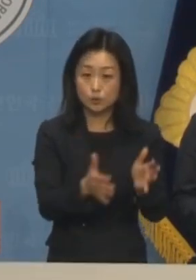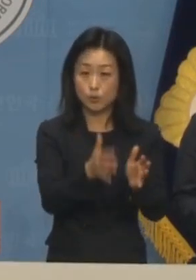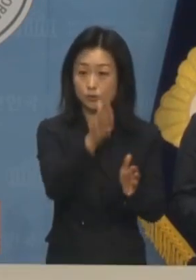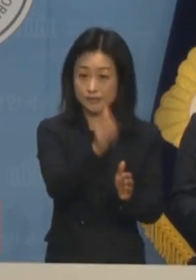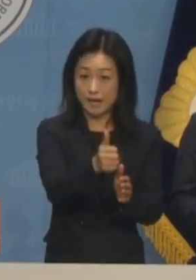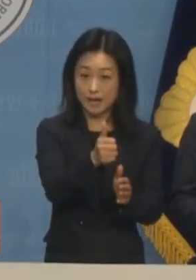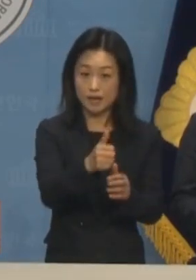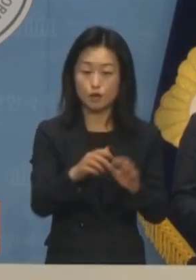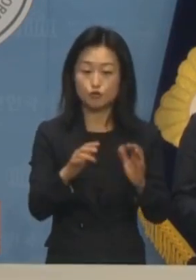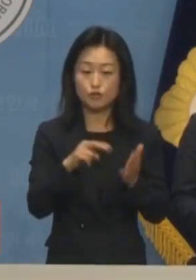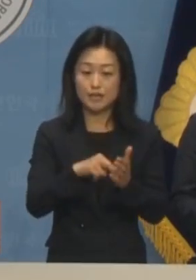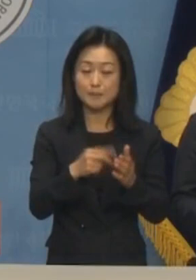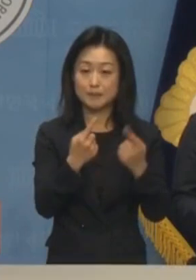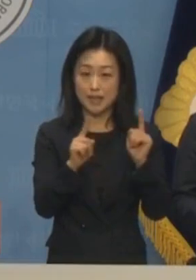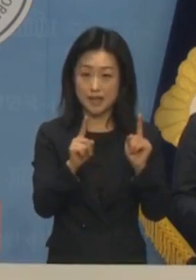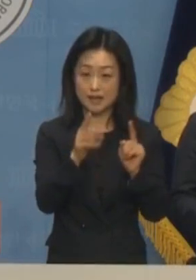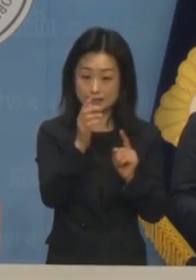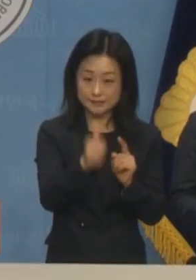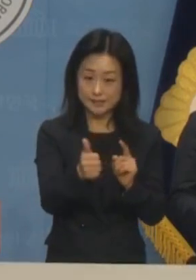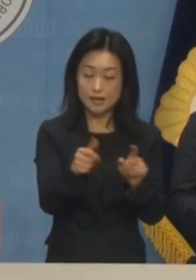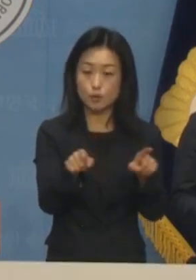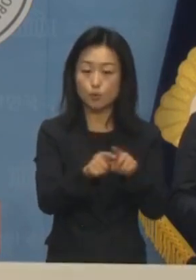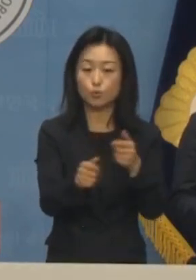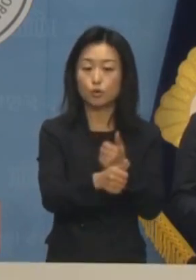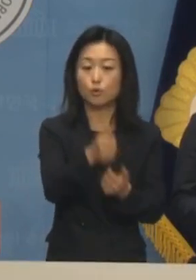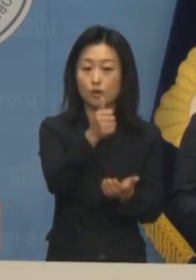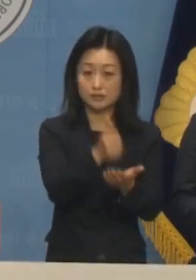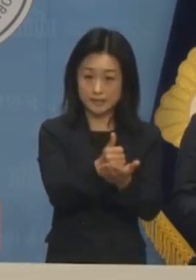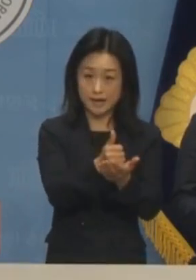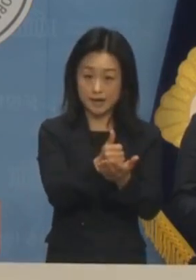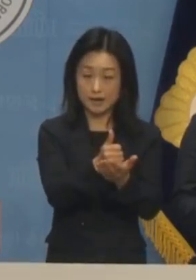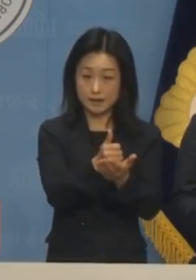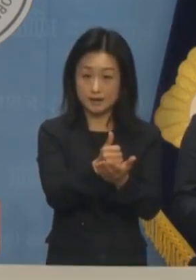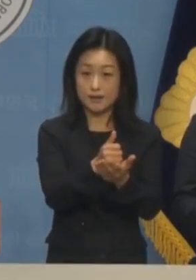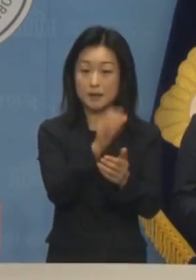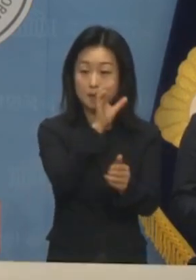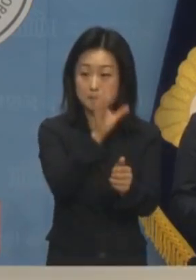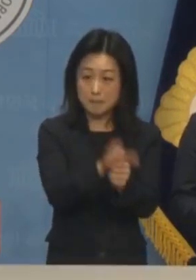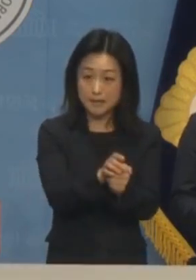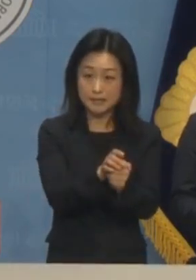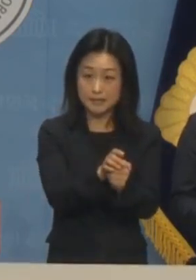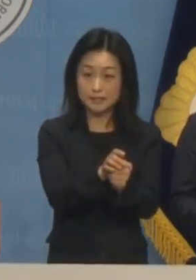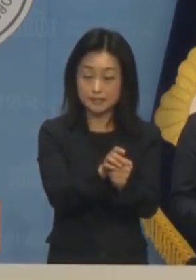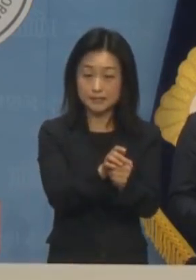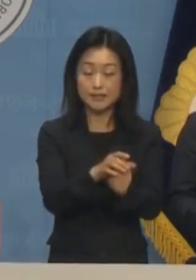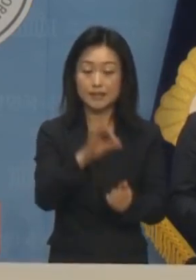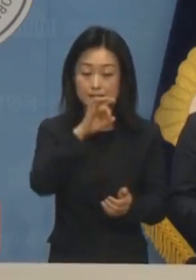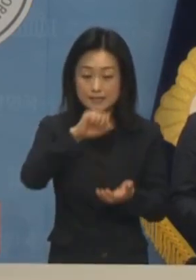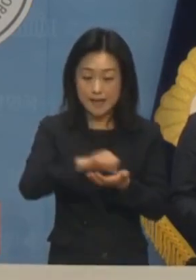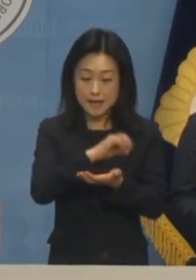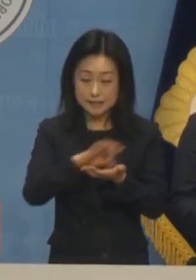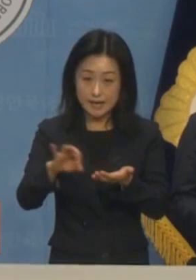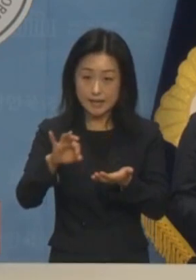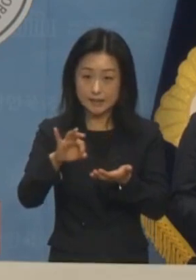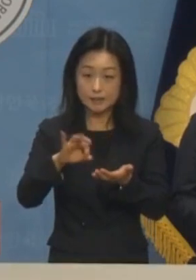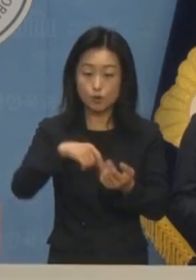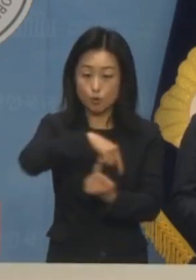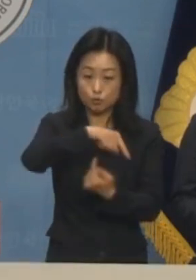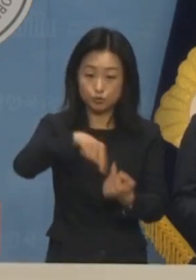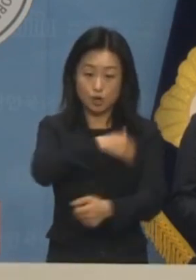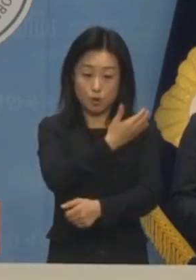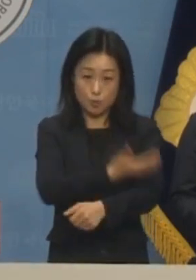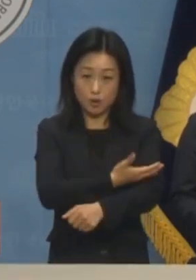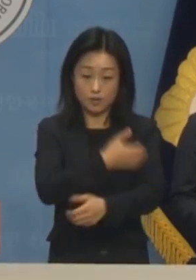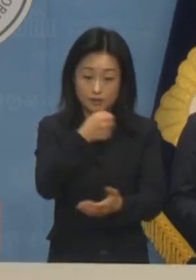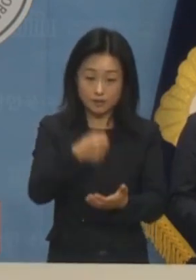국립대학병원장이 공동위원장을 맡는 시도 필수의료위원회 재정과 인력 운영에 대한